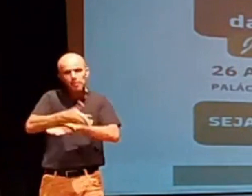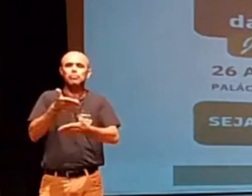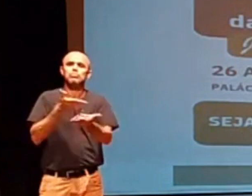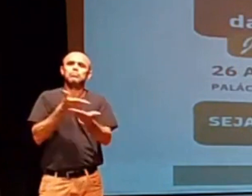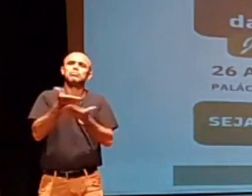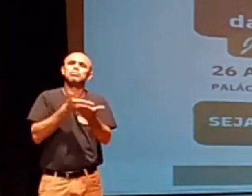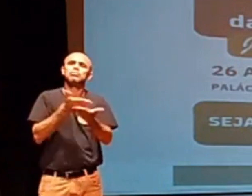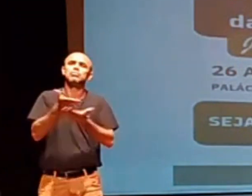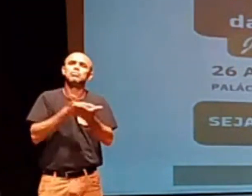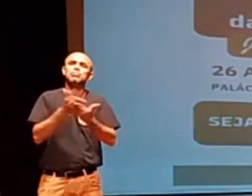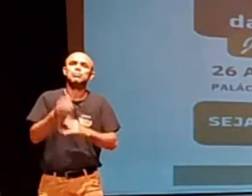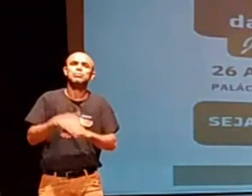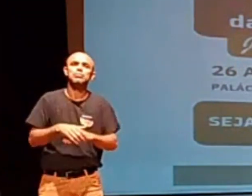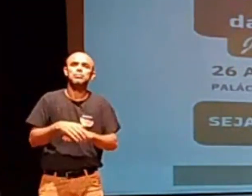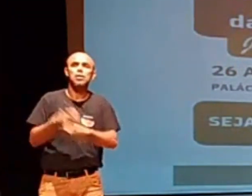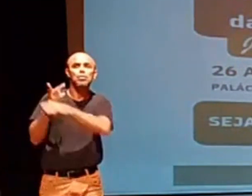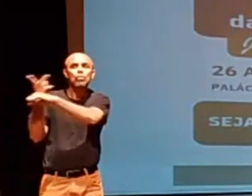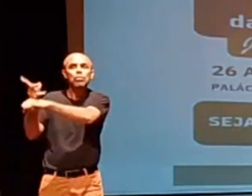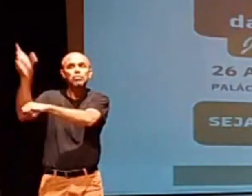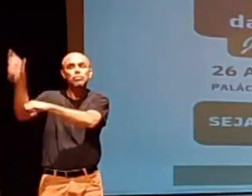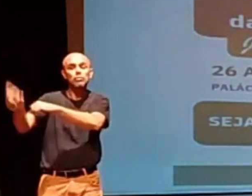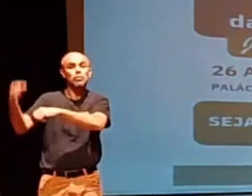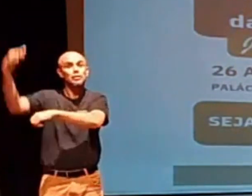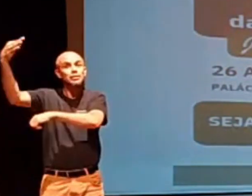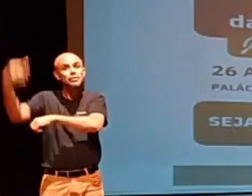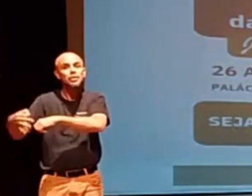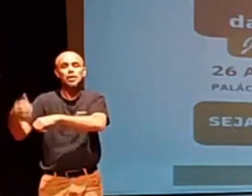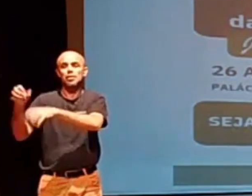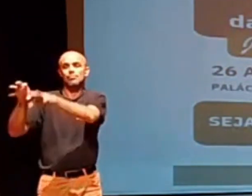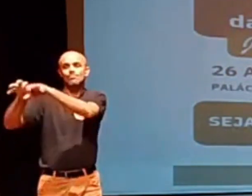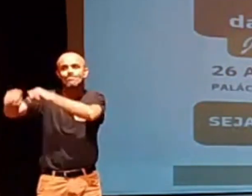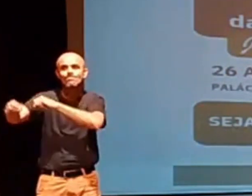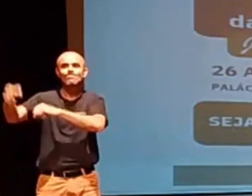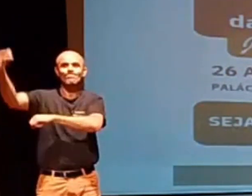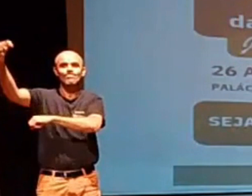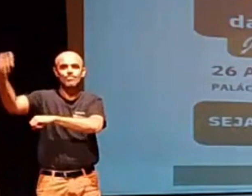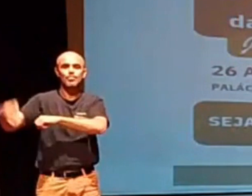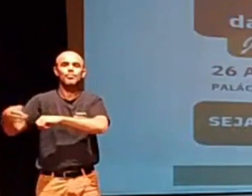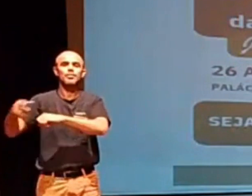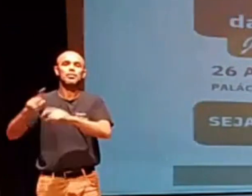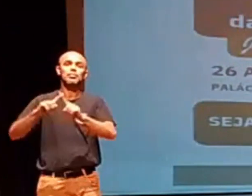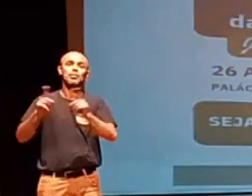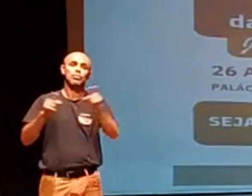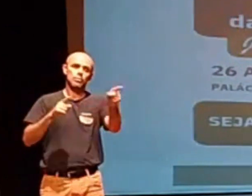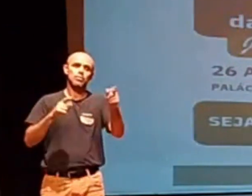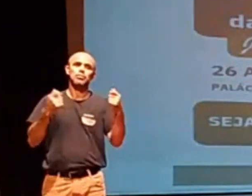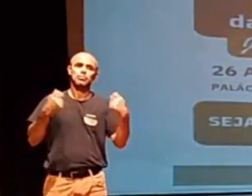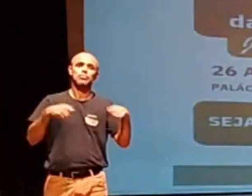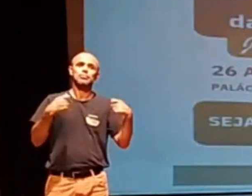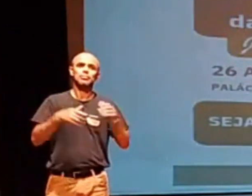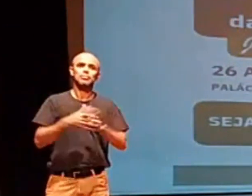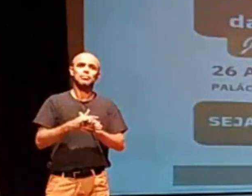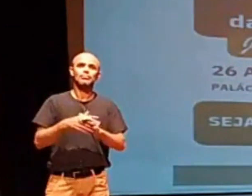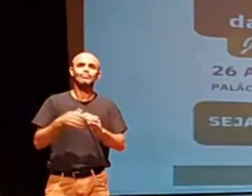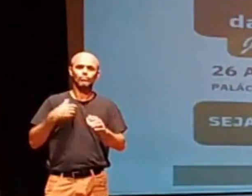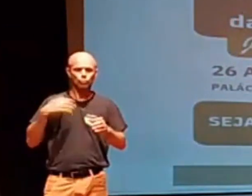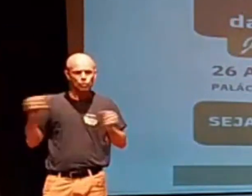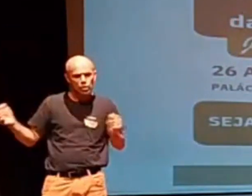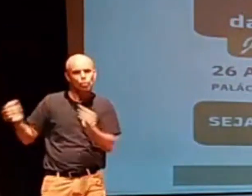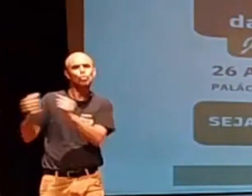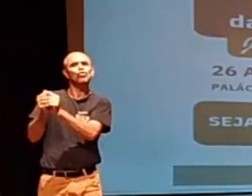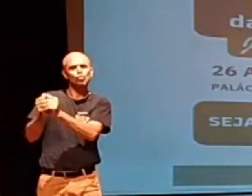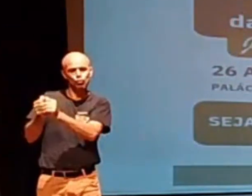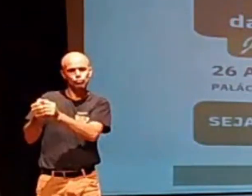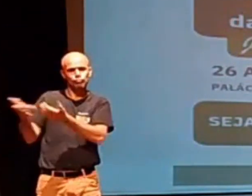né? Procurando a pessoa certa, que tenha essa especialidade, mas também você vai ter que comprar essa briga junto para poder